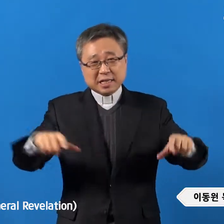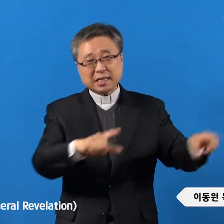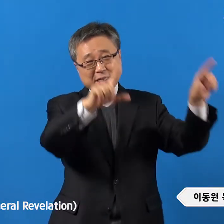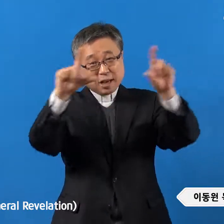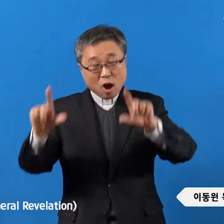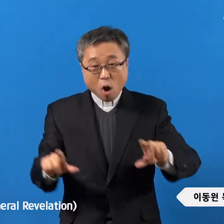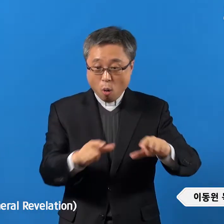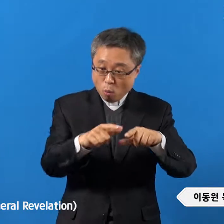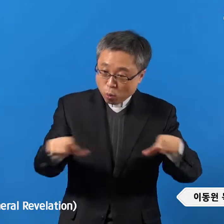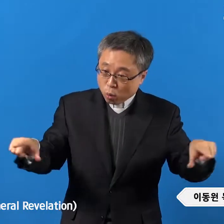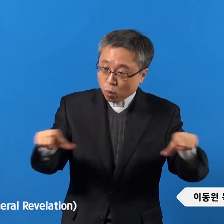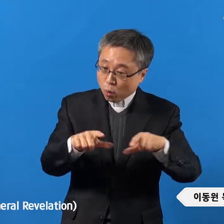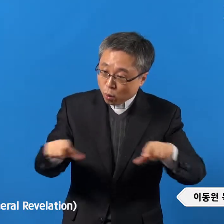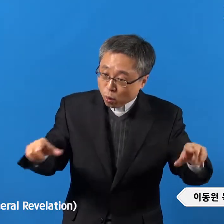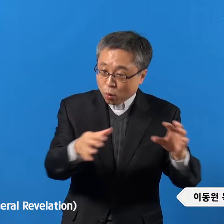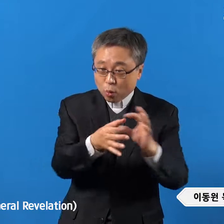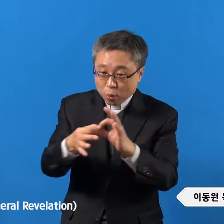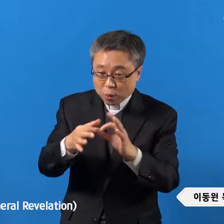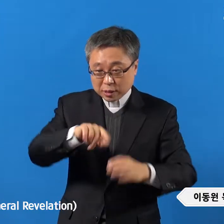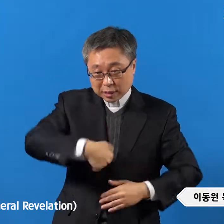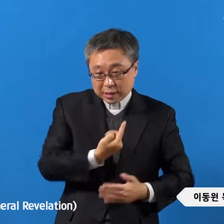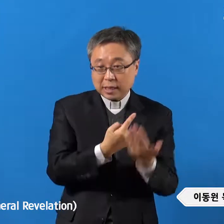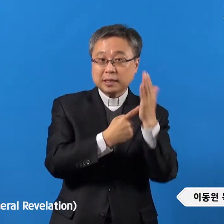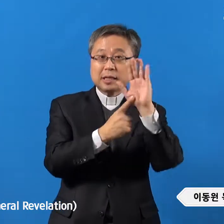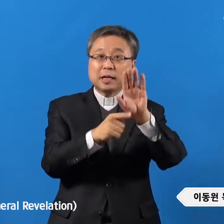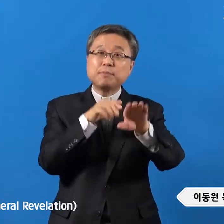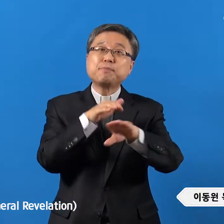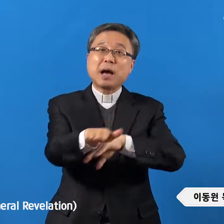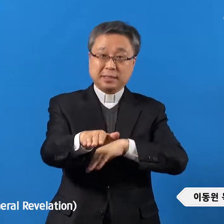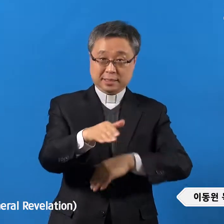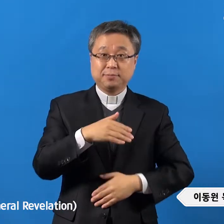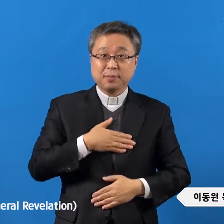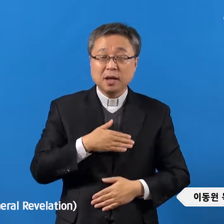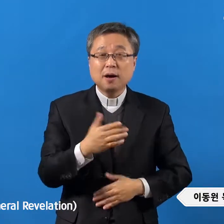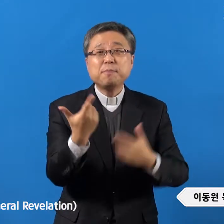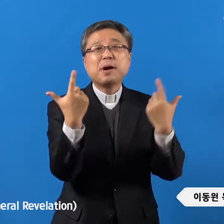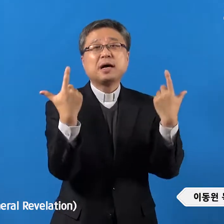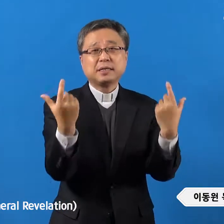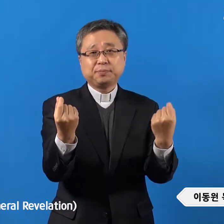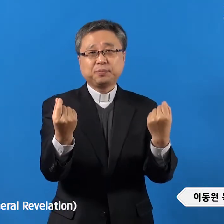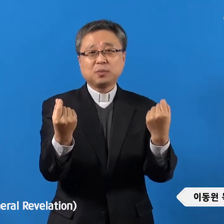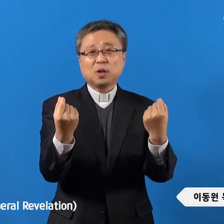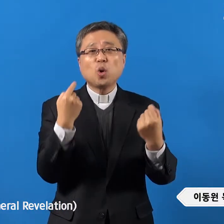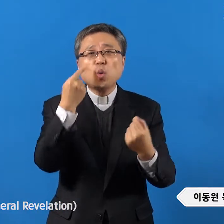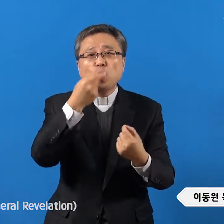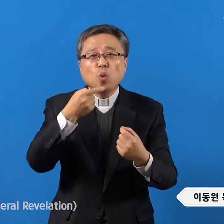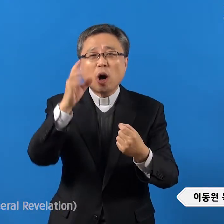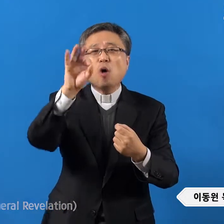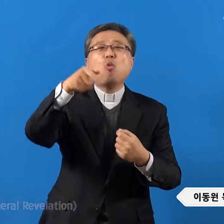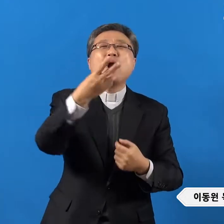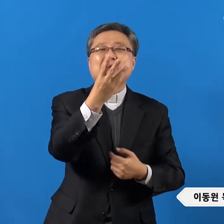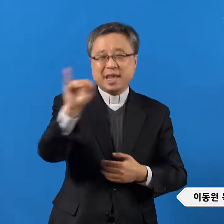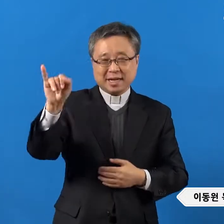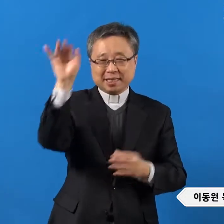평범함을 통해서 자신을 드러내시는 방식입니다. 마치 원리를 찾아라, 이 게임 속에